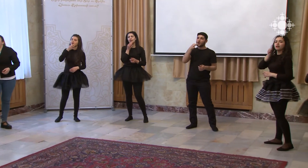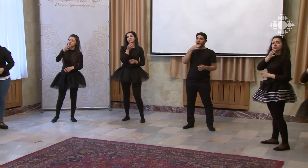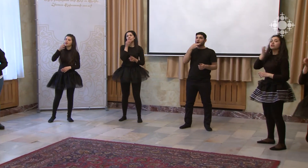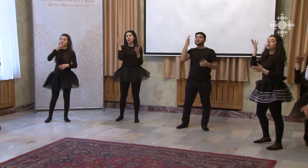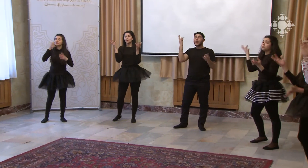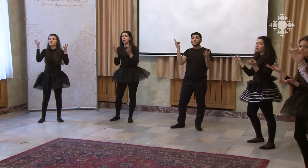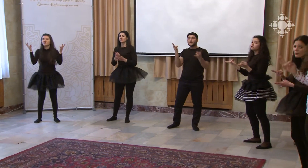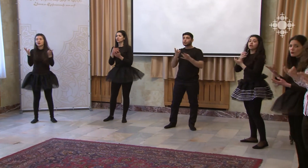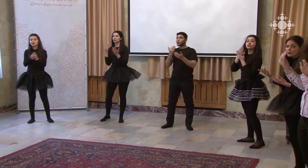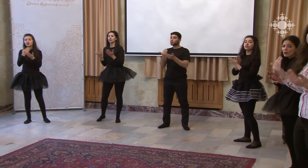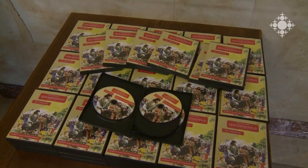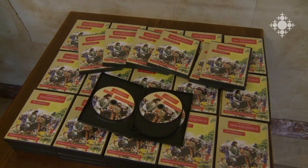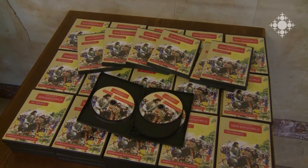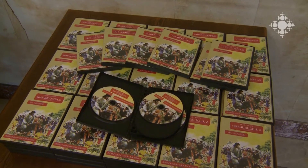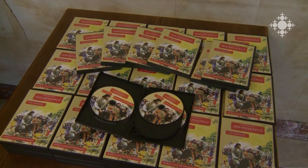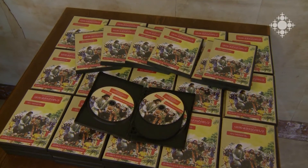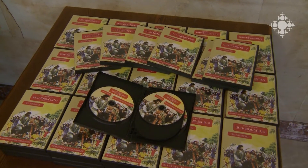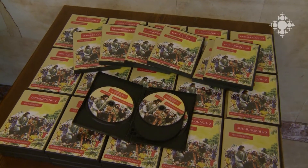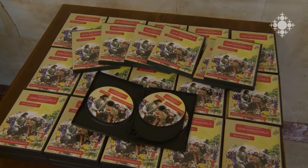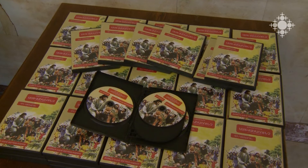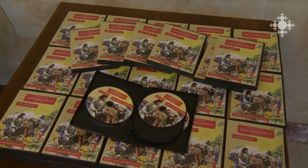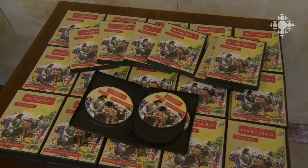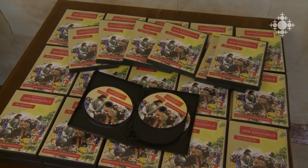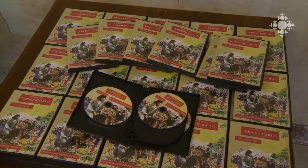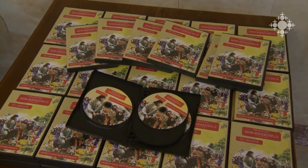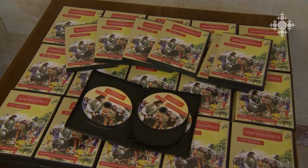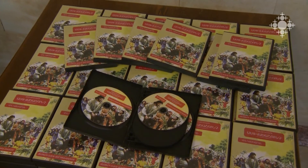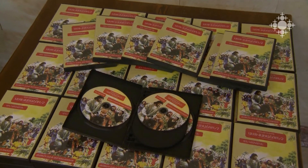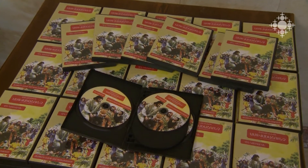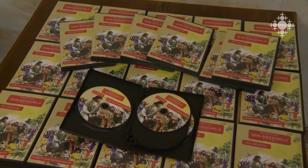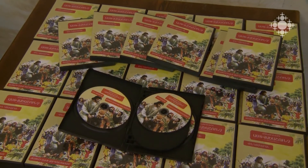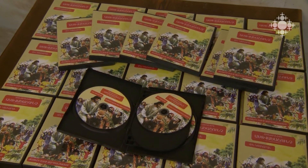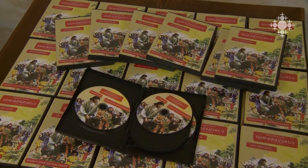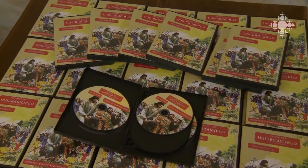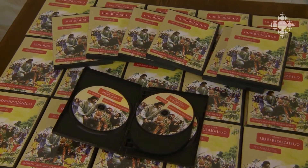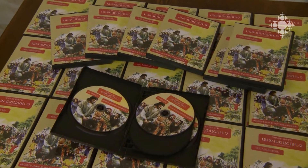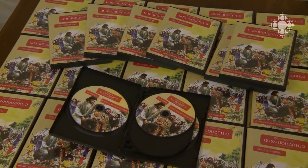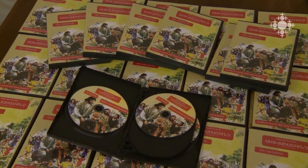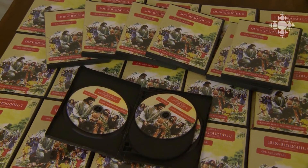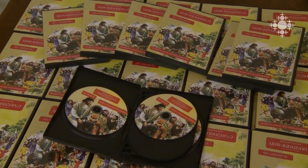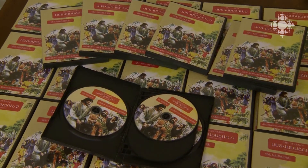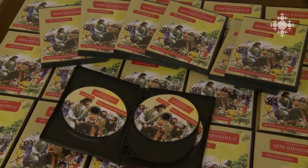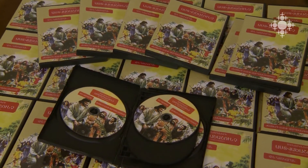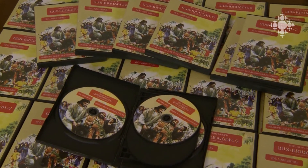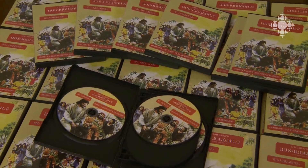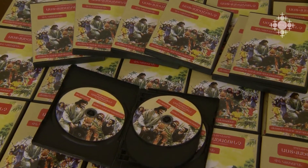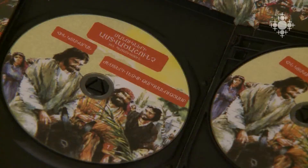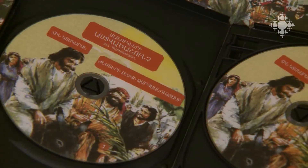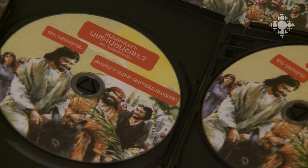կտակարանից 237 պատմություն խտացված է 4 տեսասկավառակի մեջ, 500 օրինակով։ Առաջիկայում լույս կտեսնի ևս